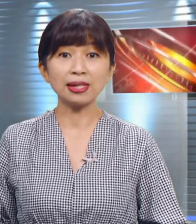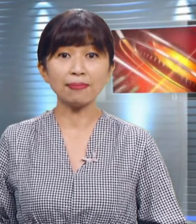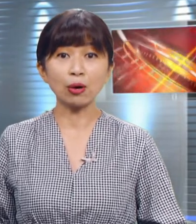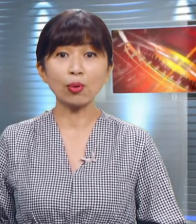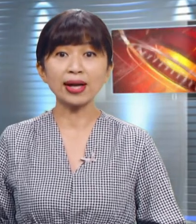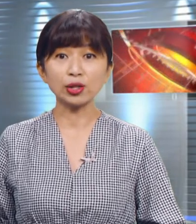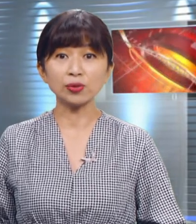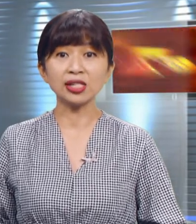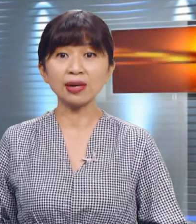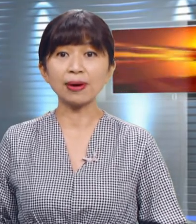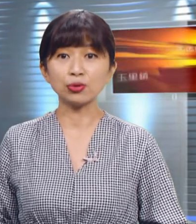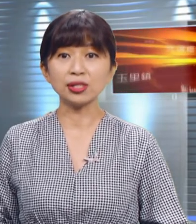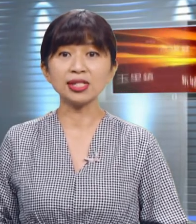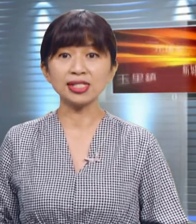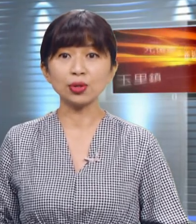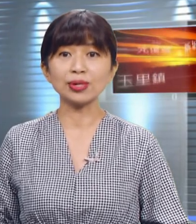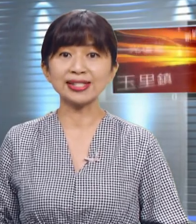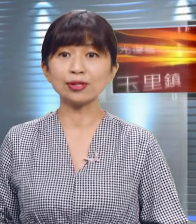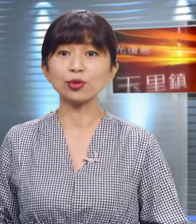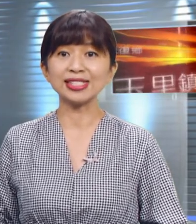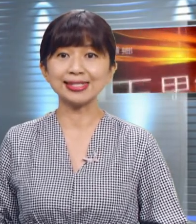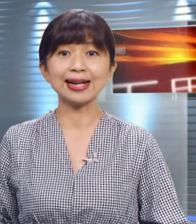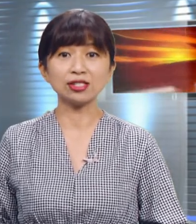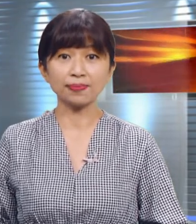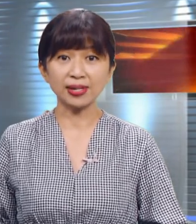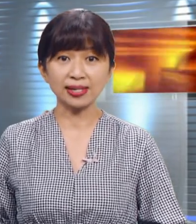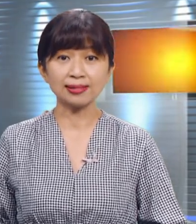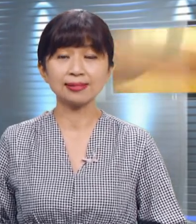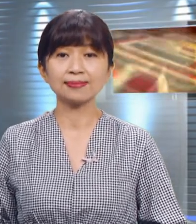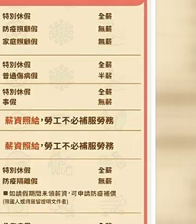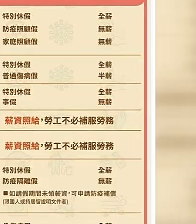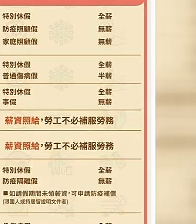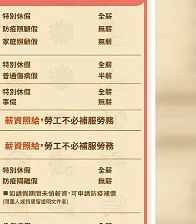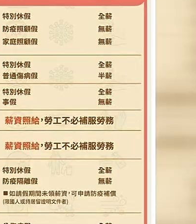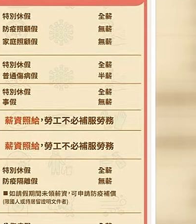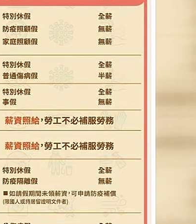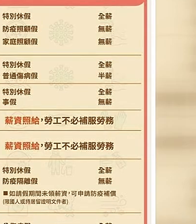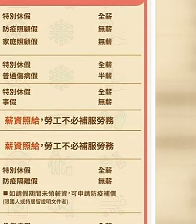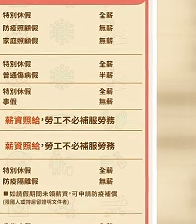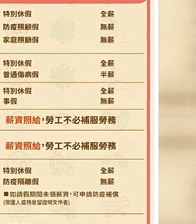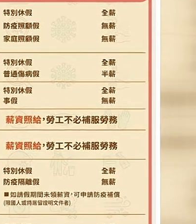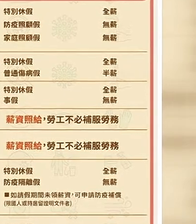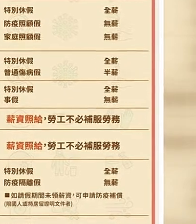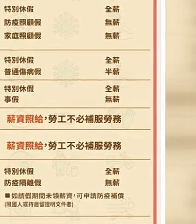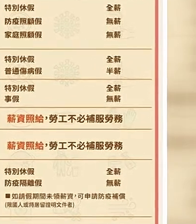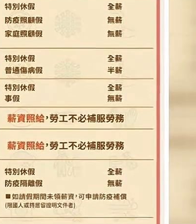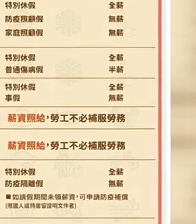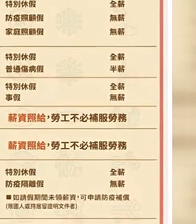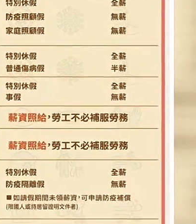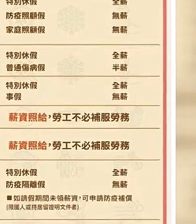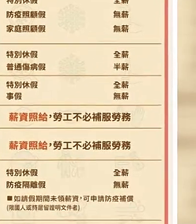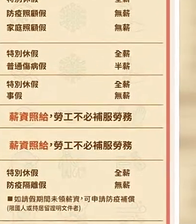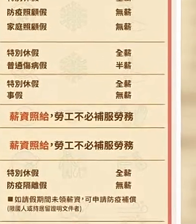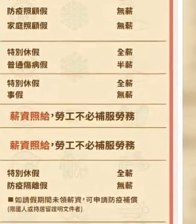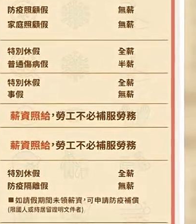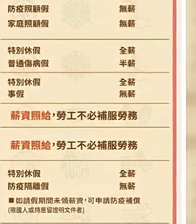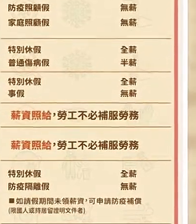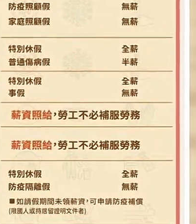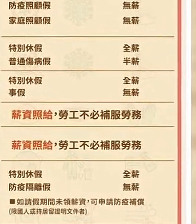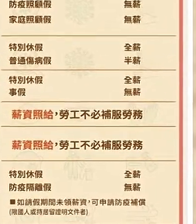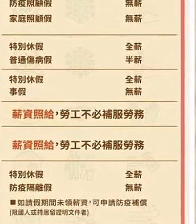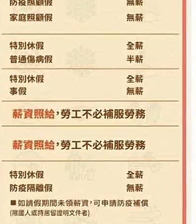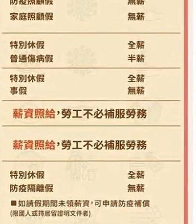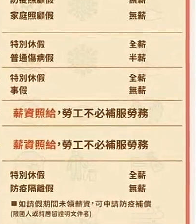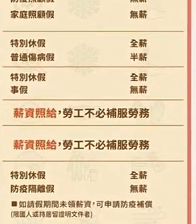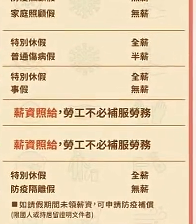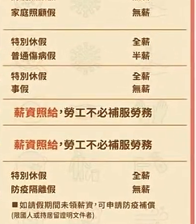凭健保快易通的健保存折记录来当作请假证明。 针对防疫假薪资给付的措施，花莲县府社会处劳资